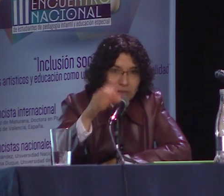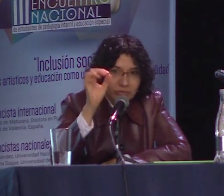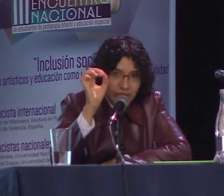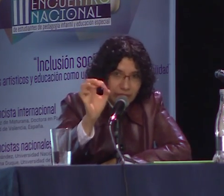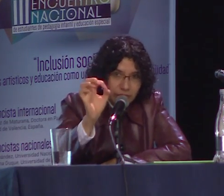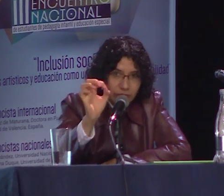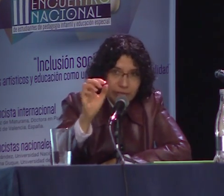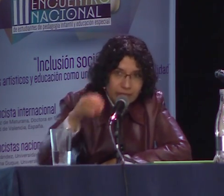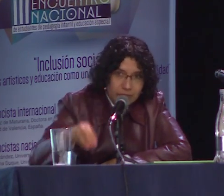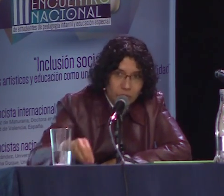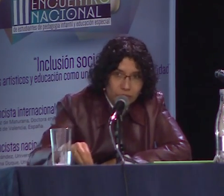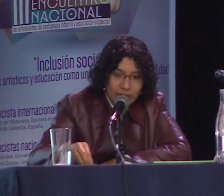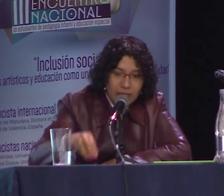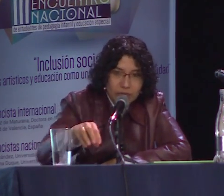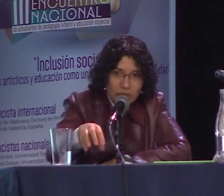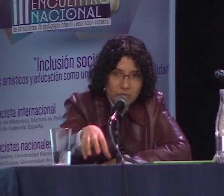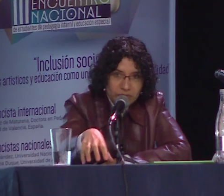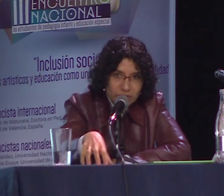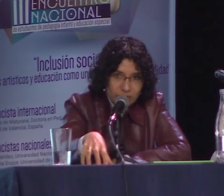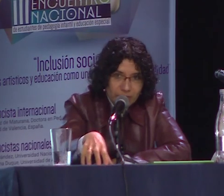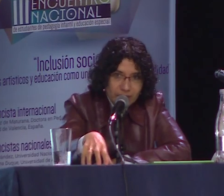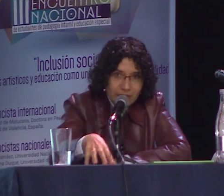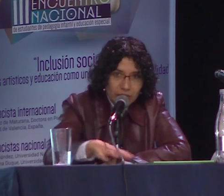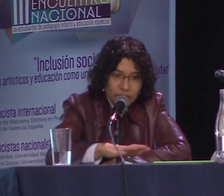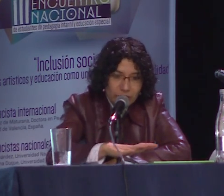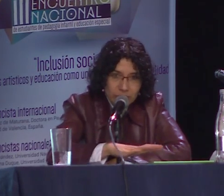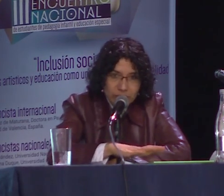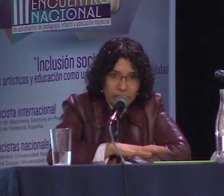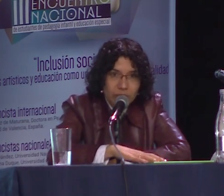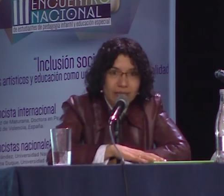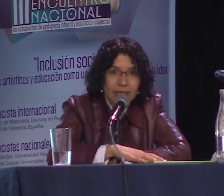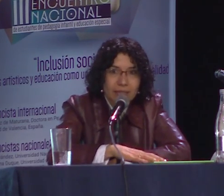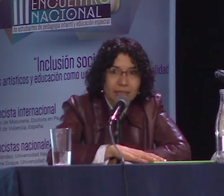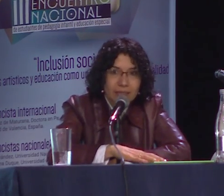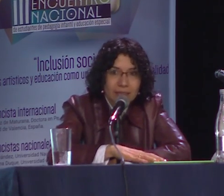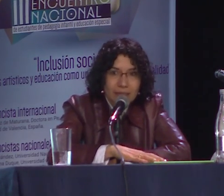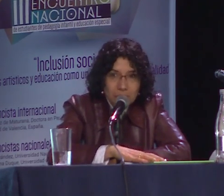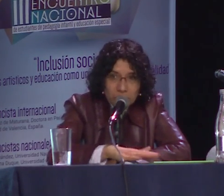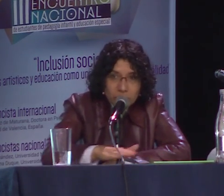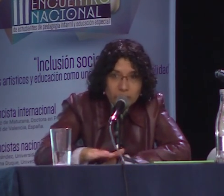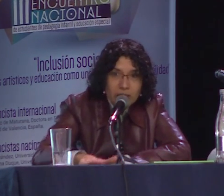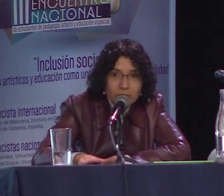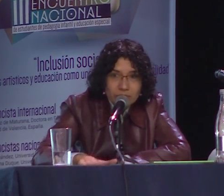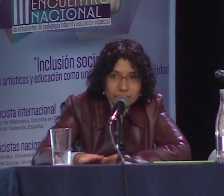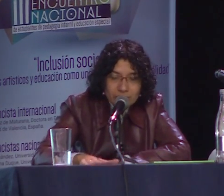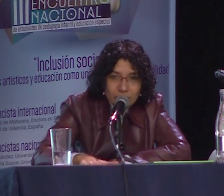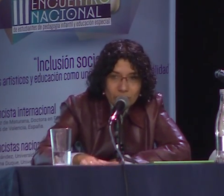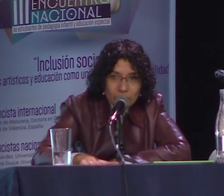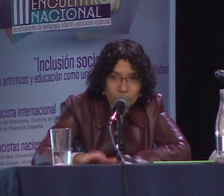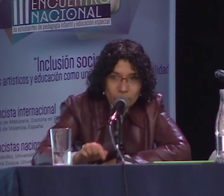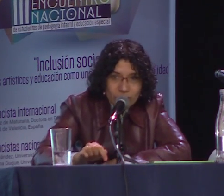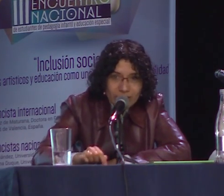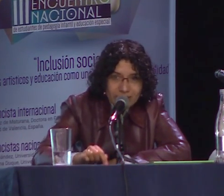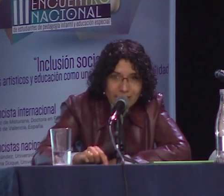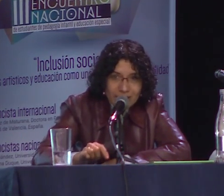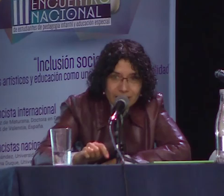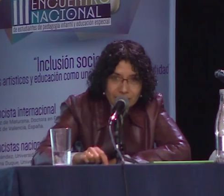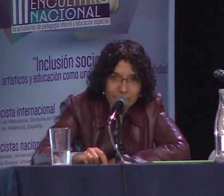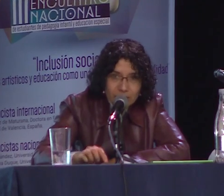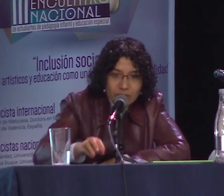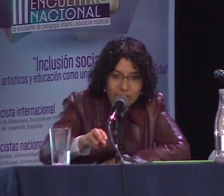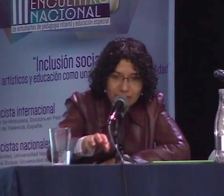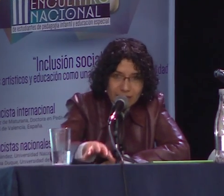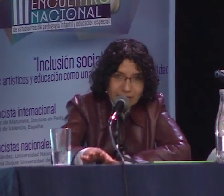lo sabemos cierto en Bogotá, lo sabemos cierto en Medellín, lo sabemos cierto en Cali. Monitoreemos. ¿Dónde está